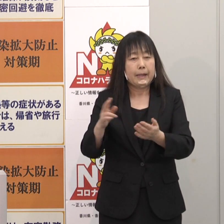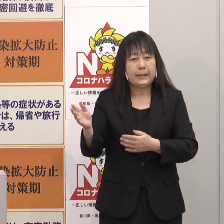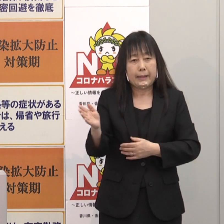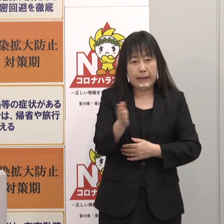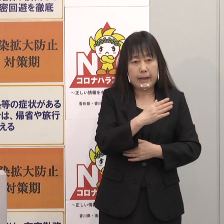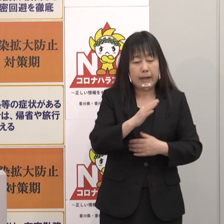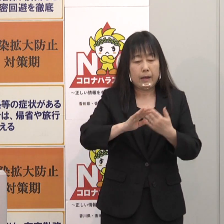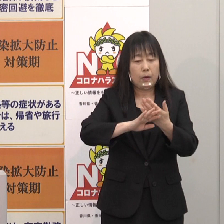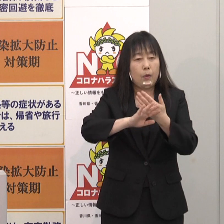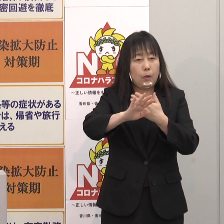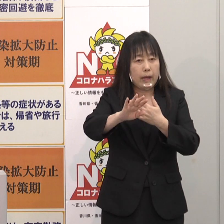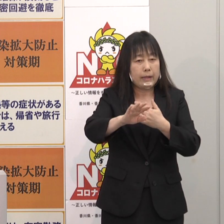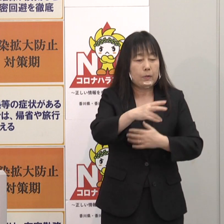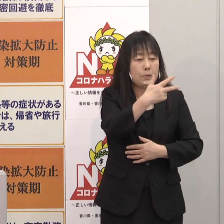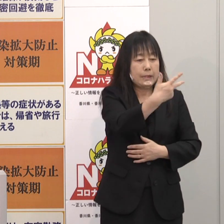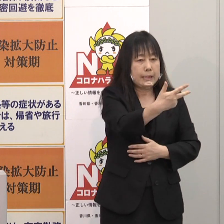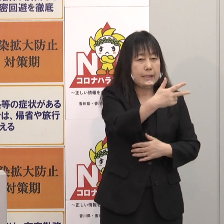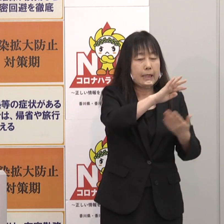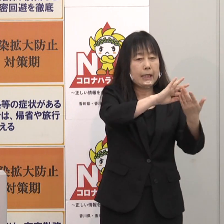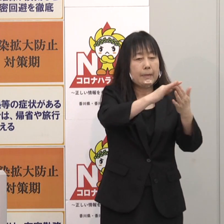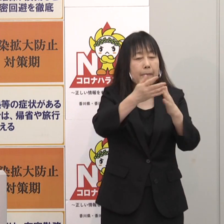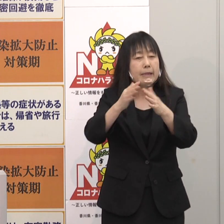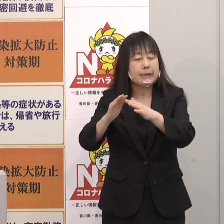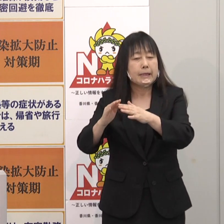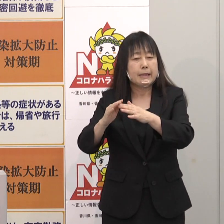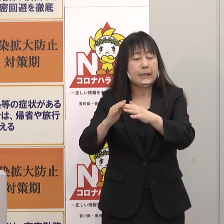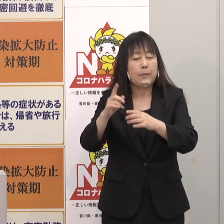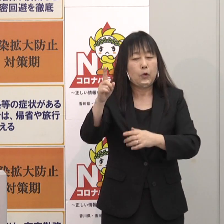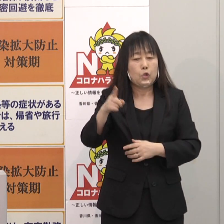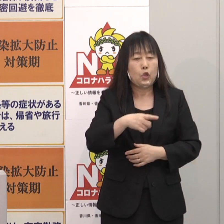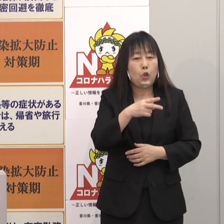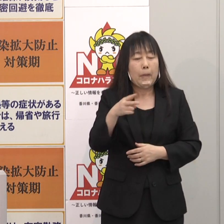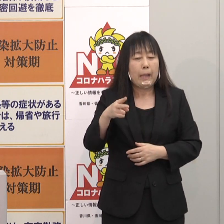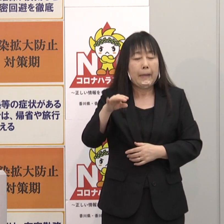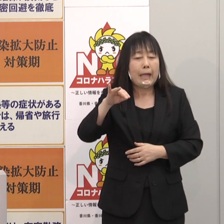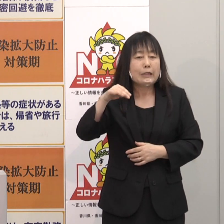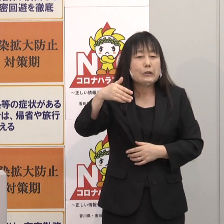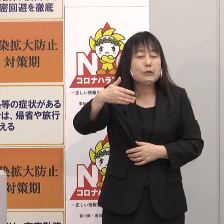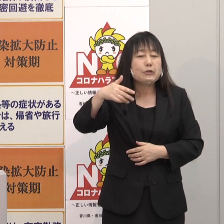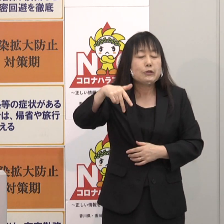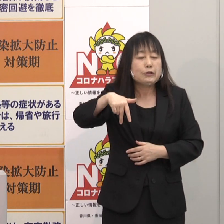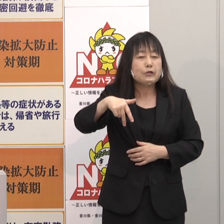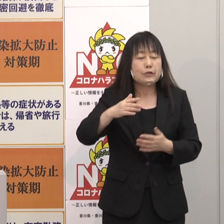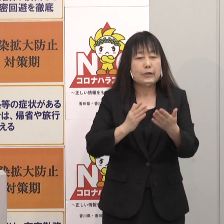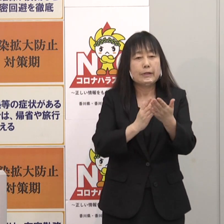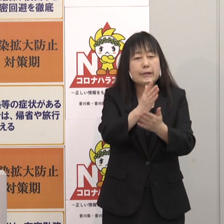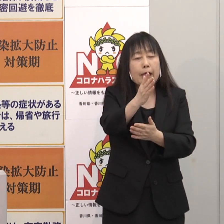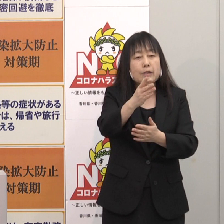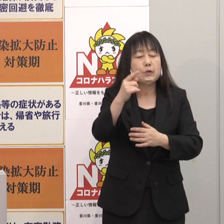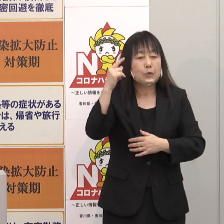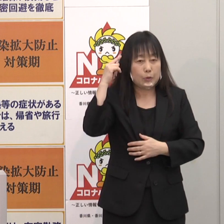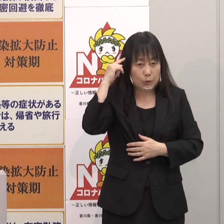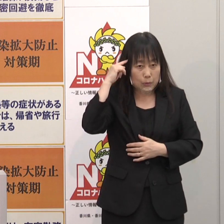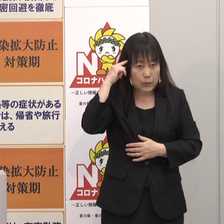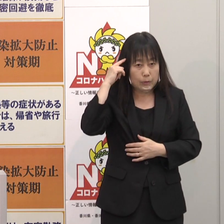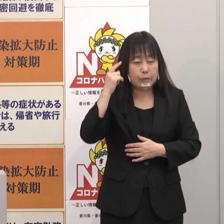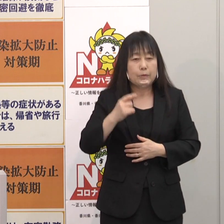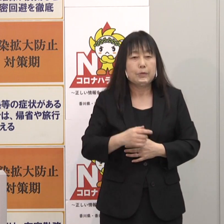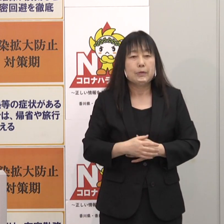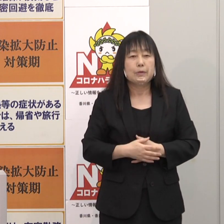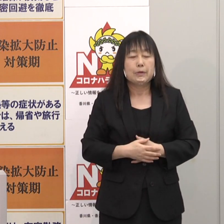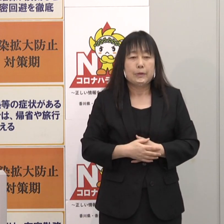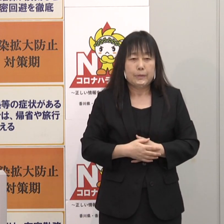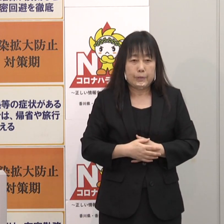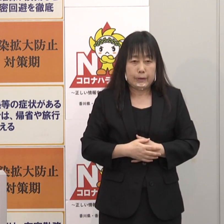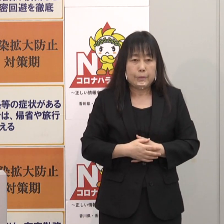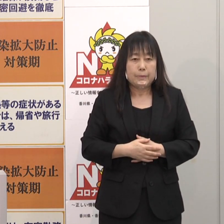行われることになると思っております。まあ、取り扱い医療機関、仮に変更が、